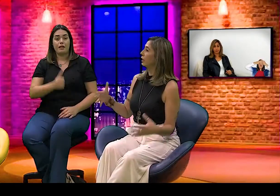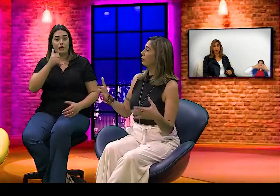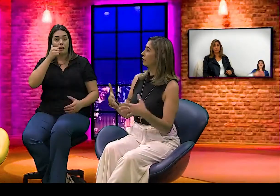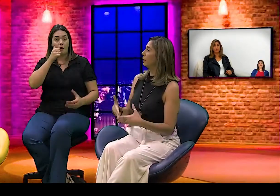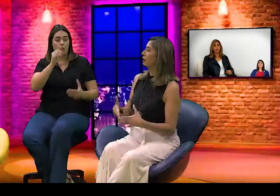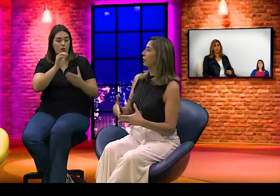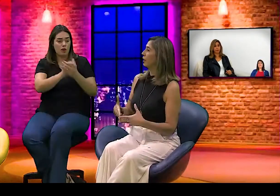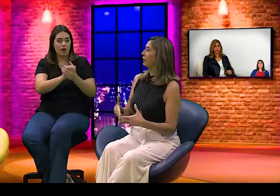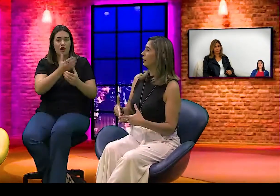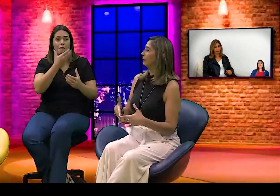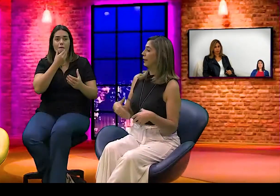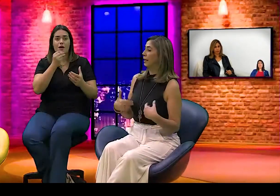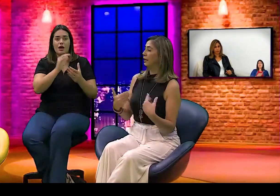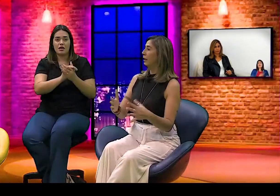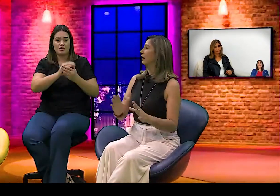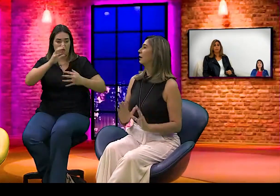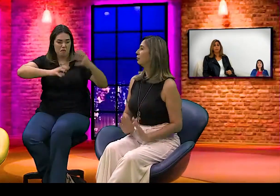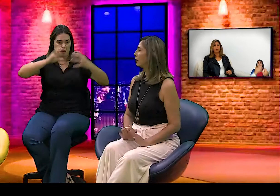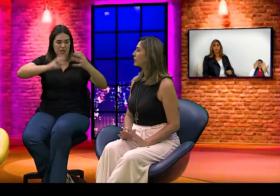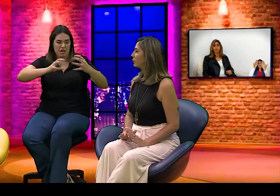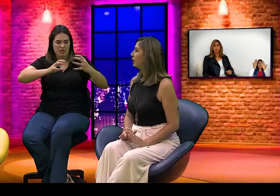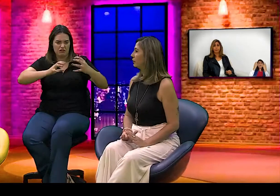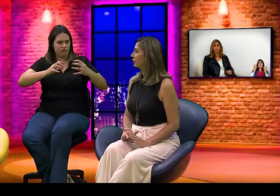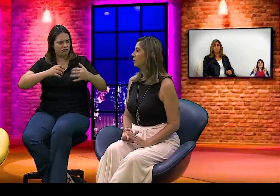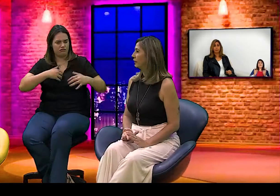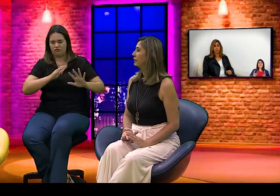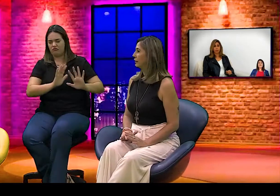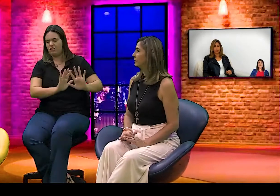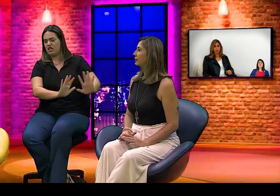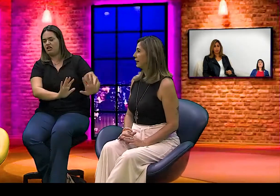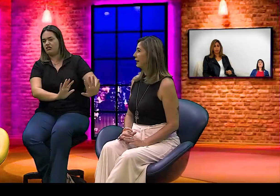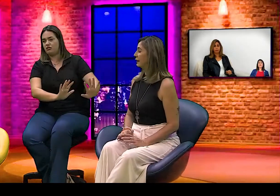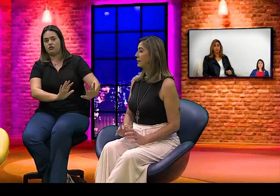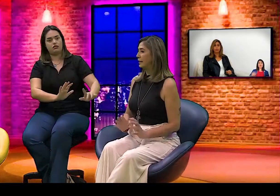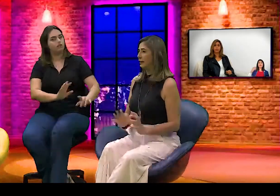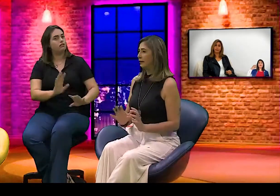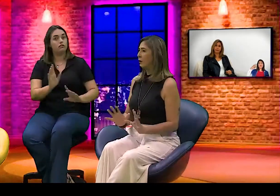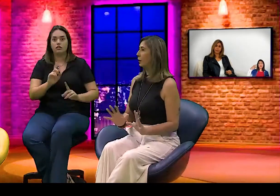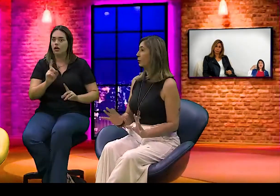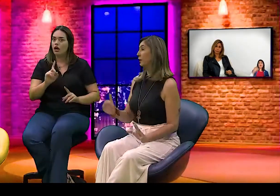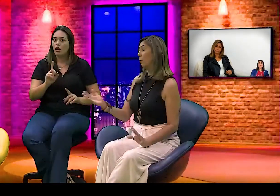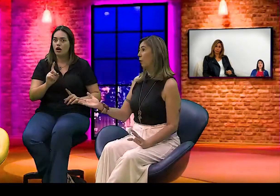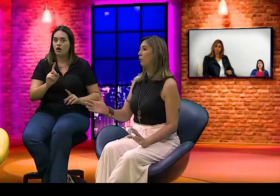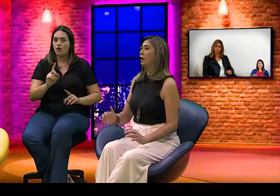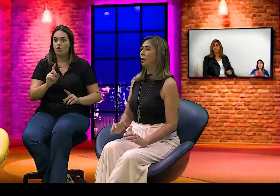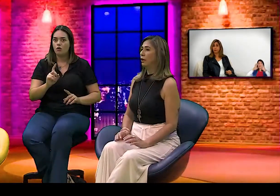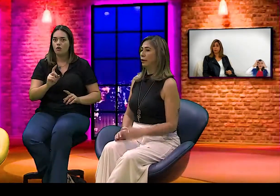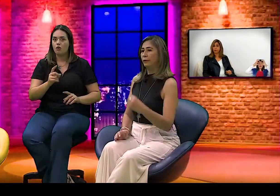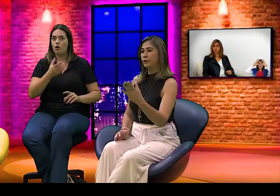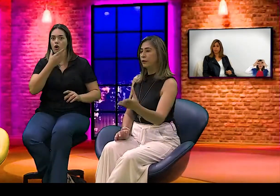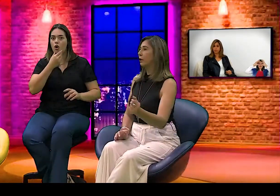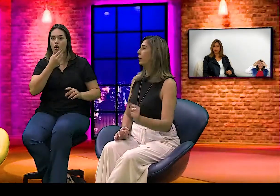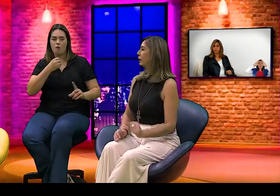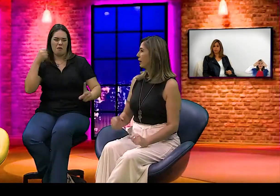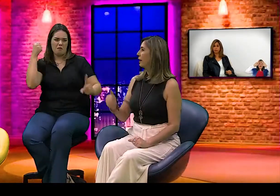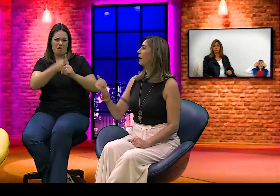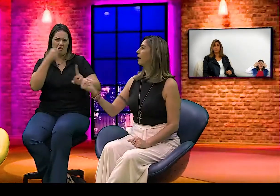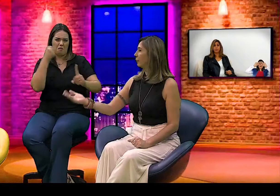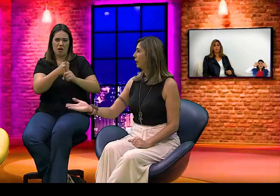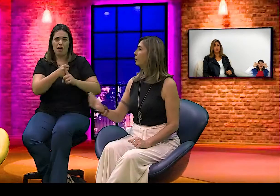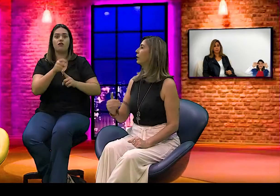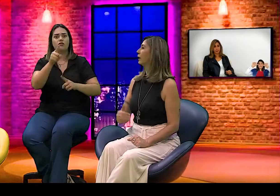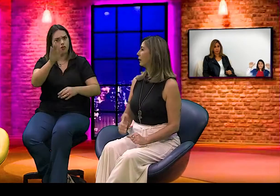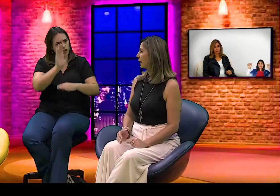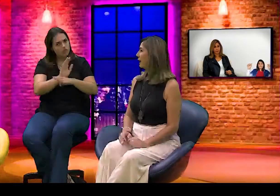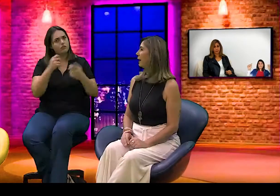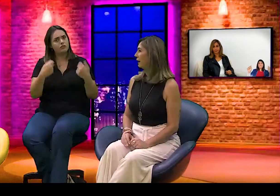amiga, ela vai ficar bem com ele, e aí ela não fala mais comigo. Né? Então, assim, tem o preconceito. Ou ele usa droga porque ele quer, ela